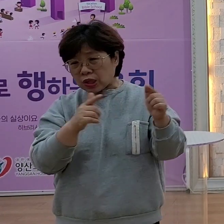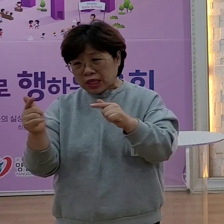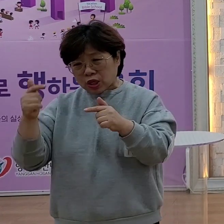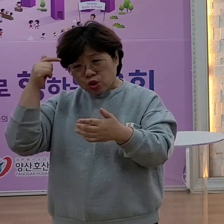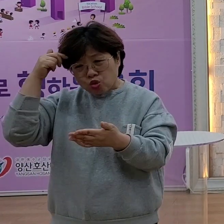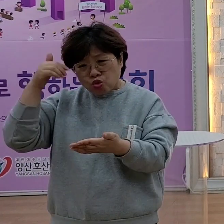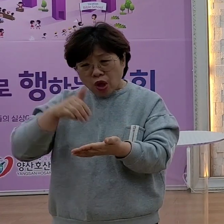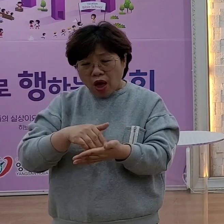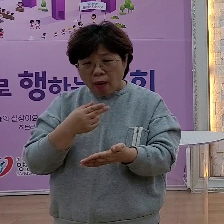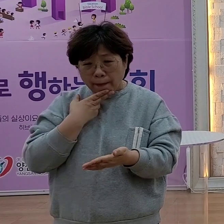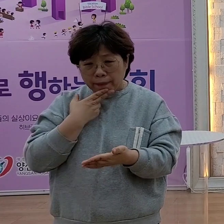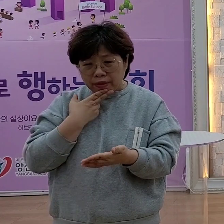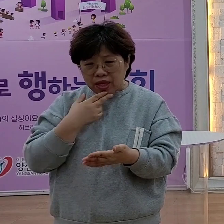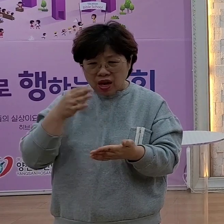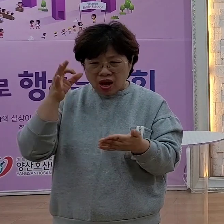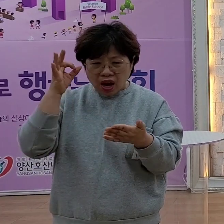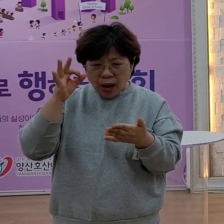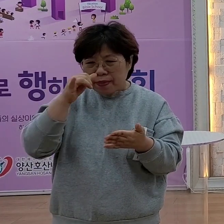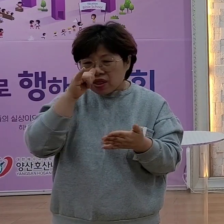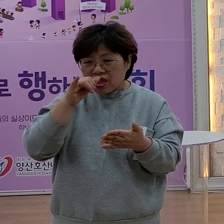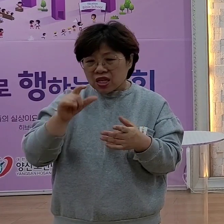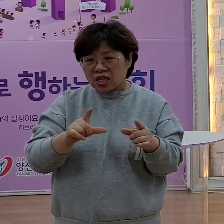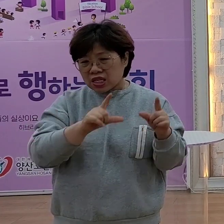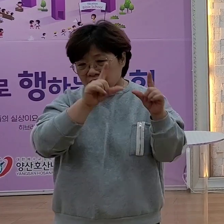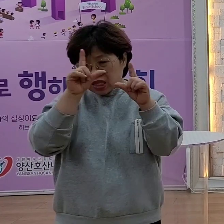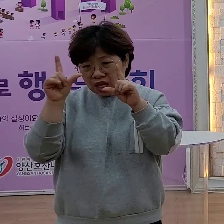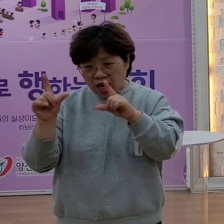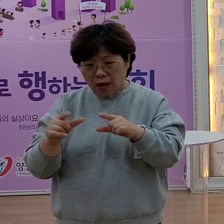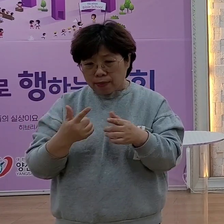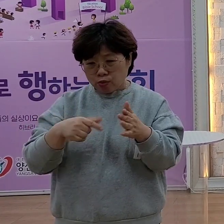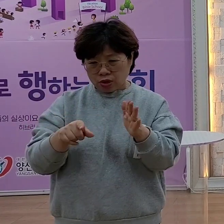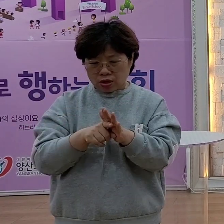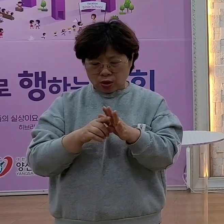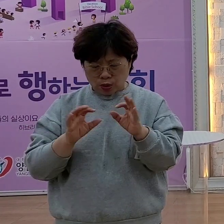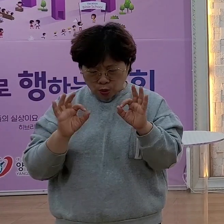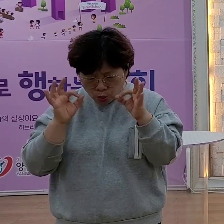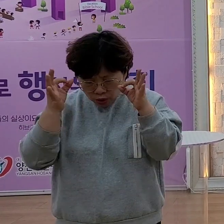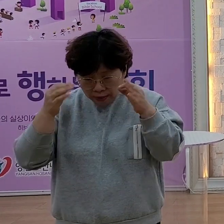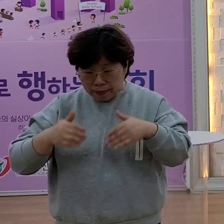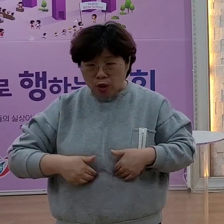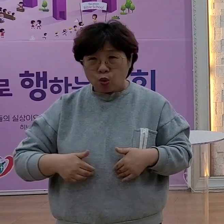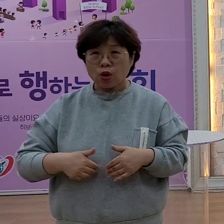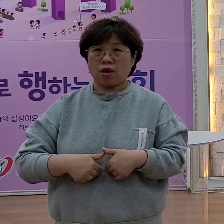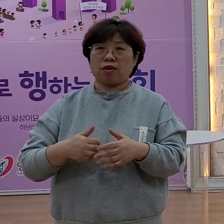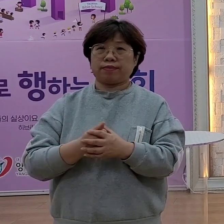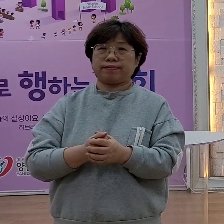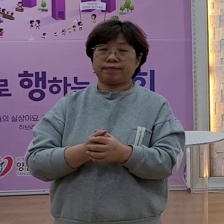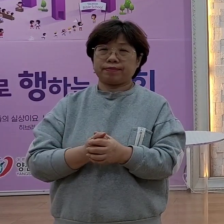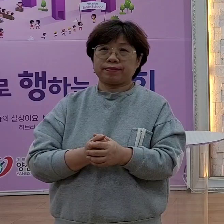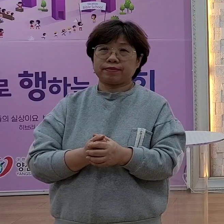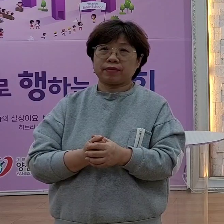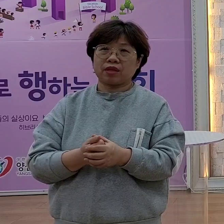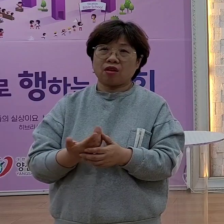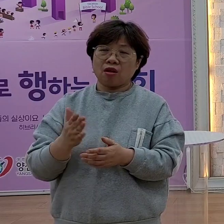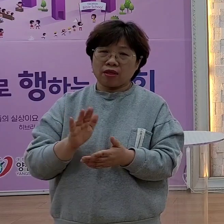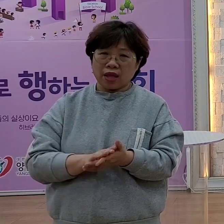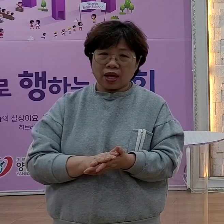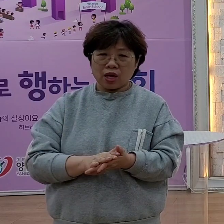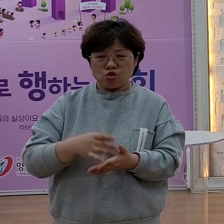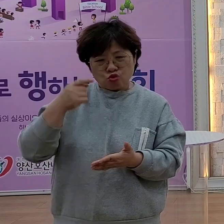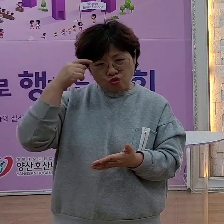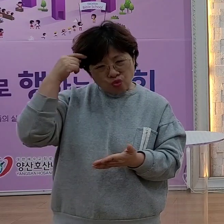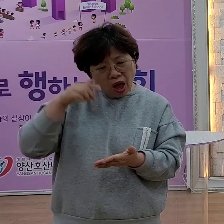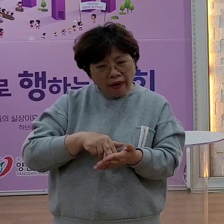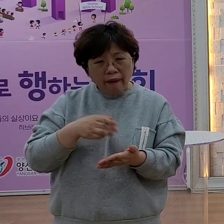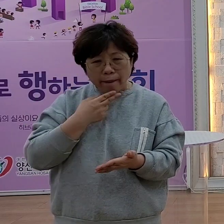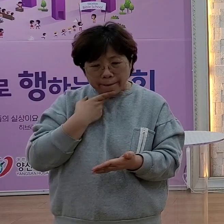후회하지 않는 값진 인생을 살기 위해서 힘써야 합니다. 그래서 어떻게 하면 후회하지 않고